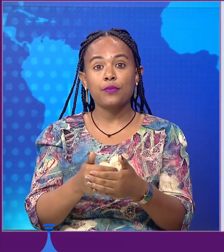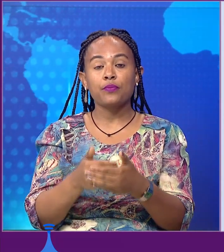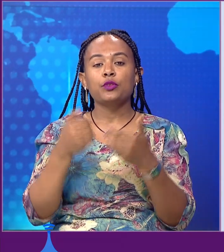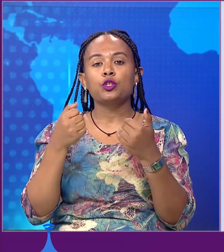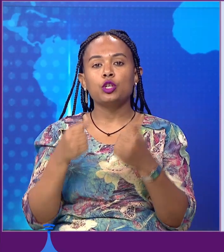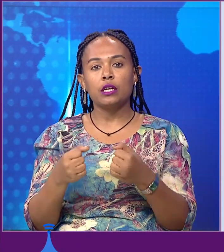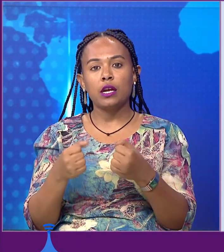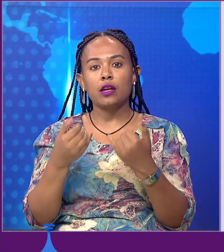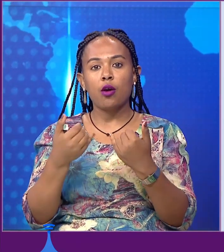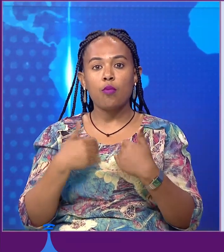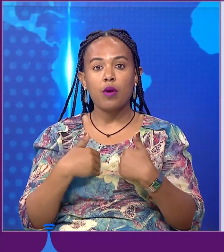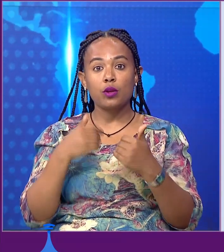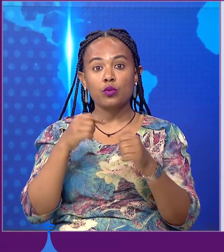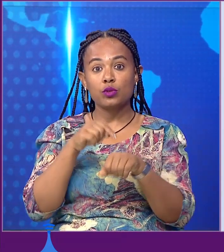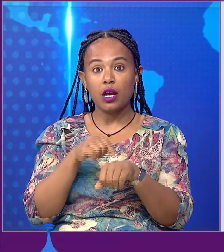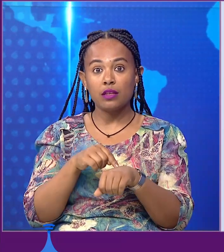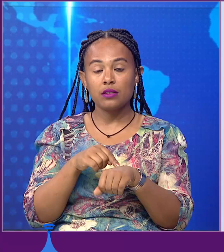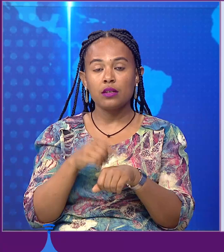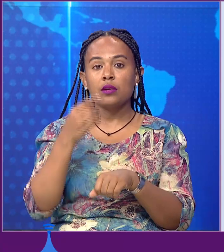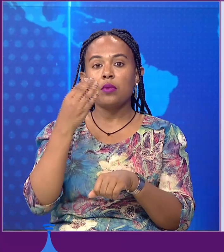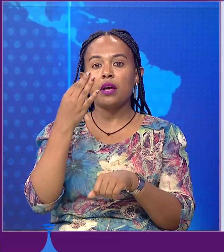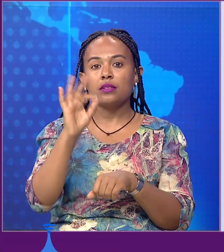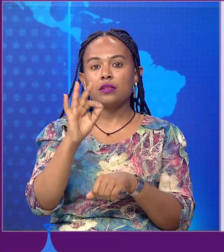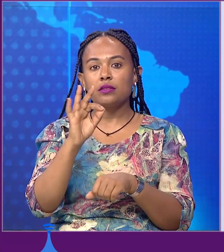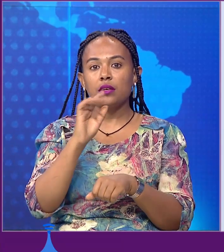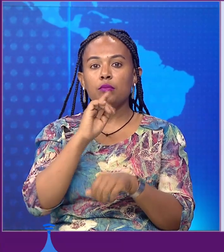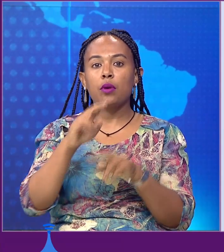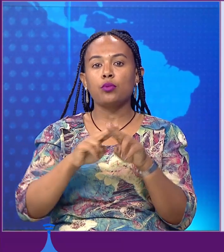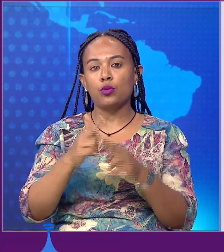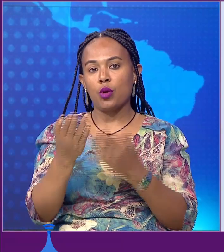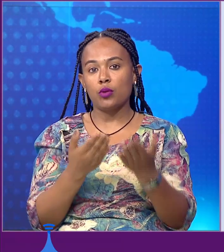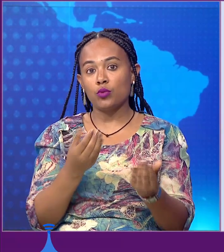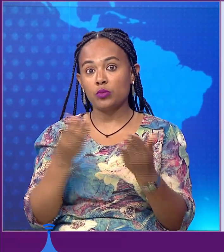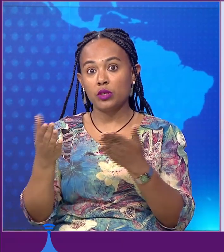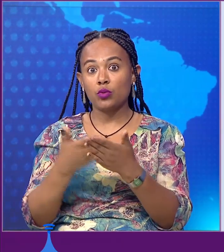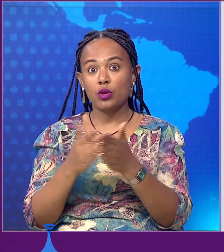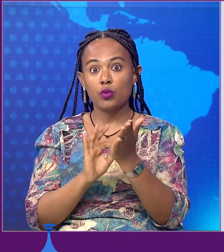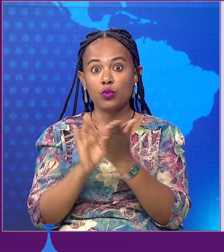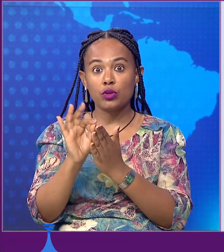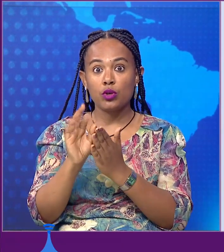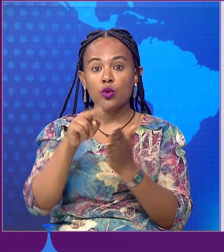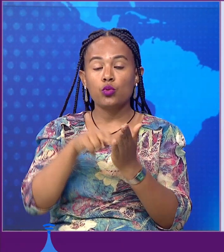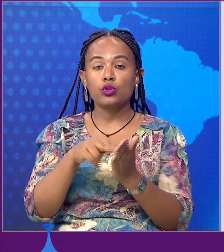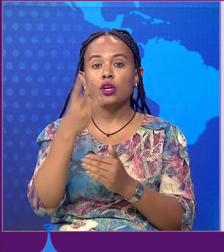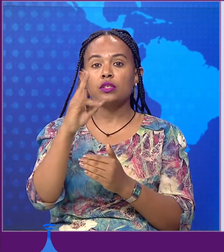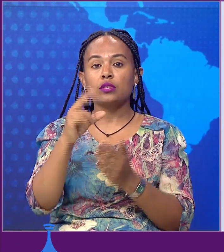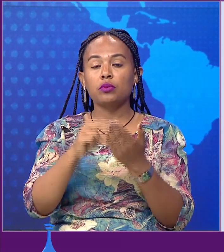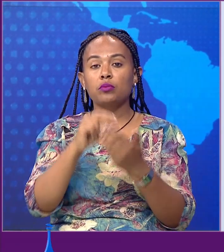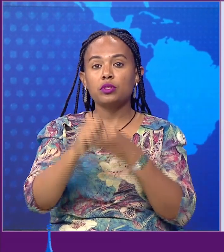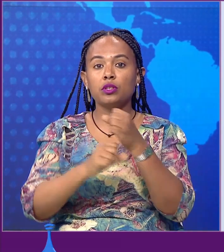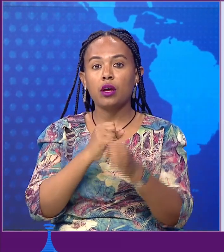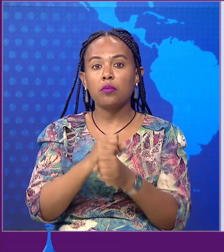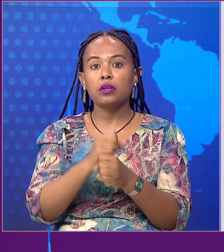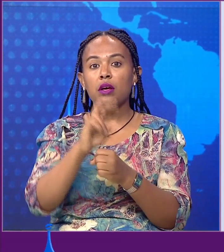ችለናል። አሁን ባለው ሰዓት በ19 ባቡር አገልግሎት እየሰጠን ያለ ነው። ይሄ ቁጥር 2017 በጀት ዓመት እስከ መጨረሻ ድረስ 21